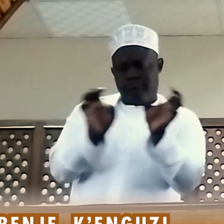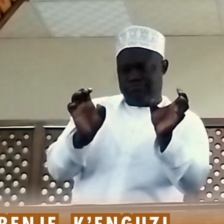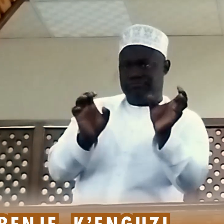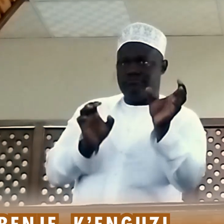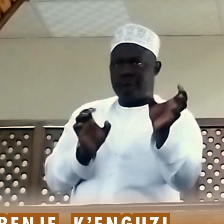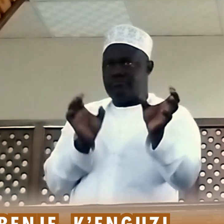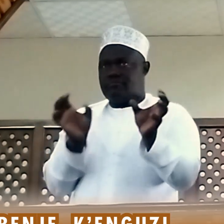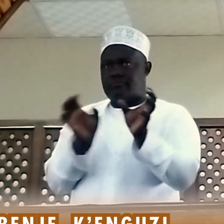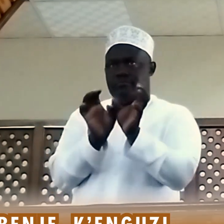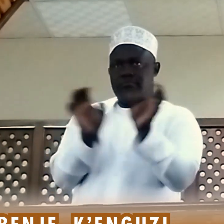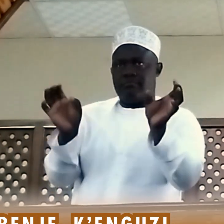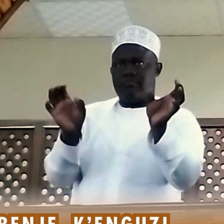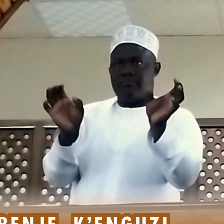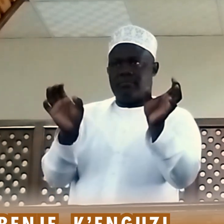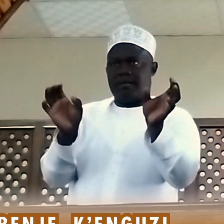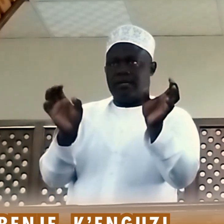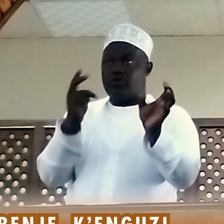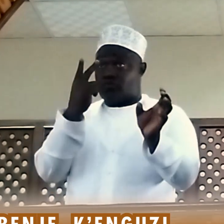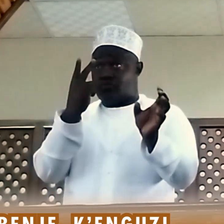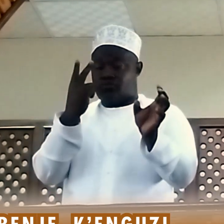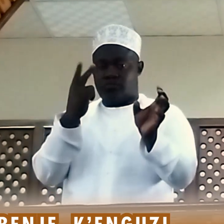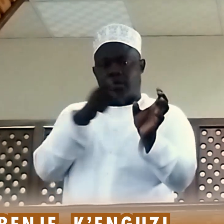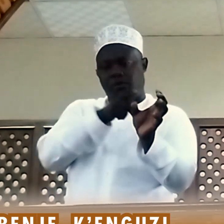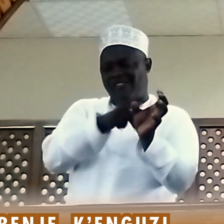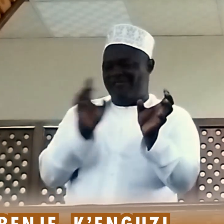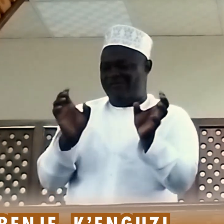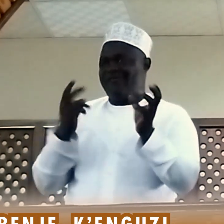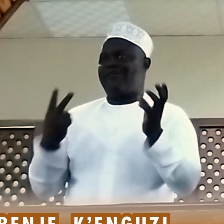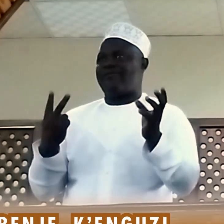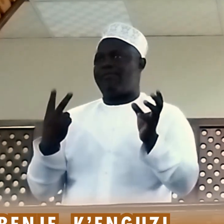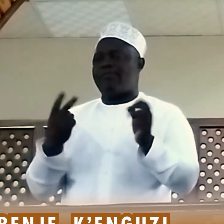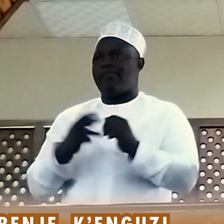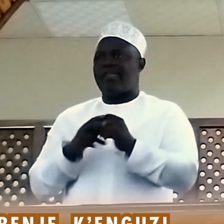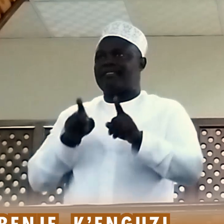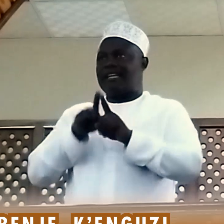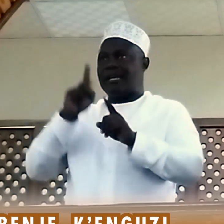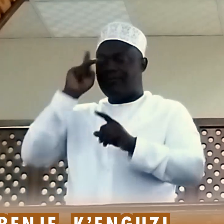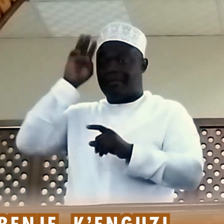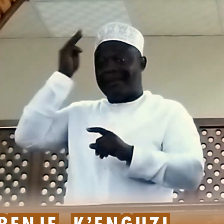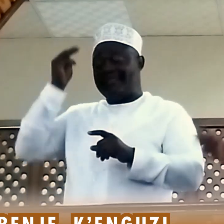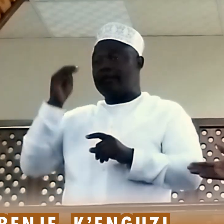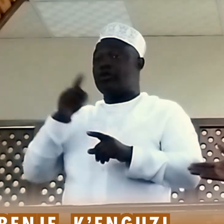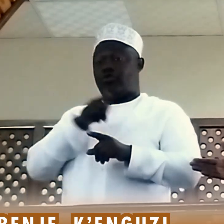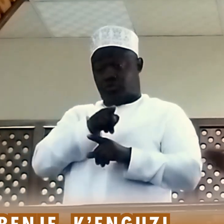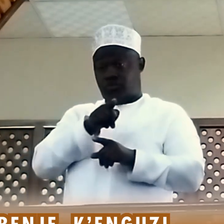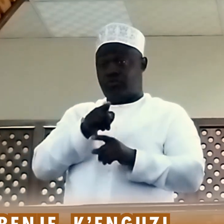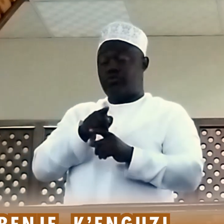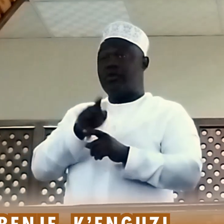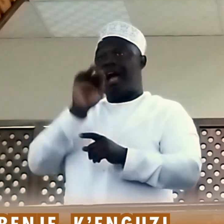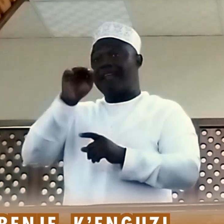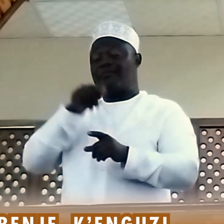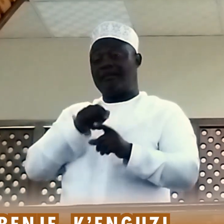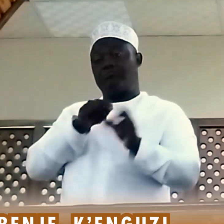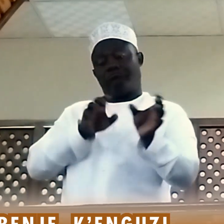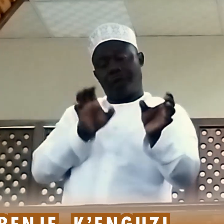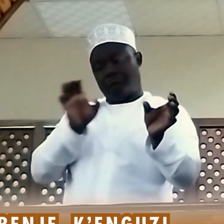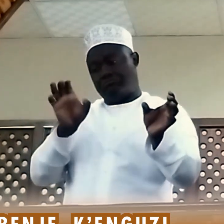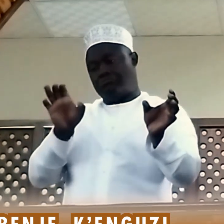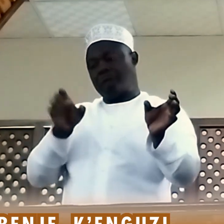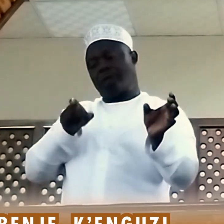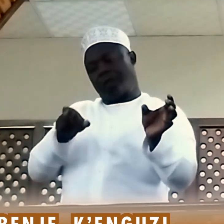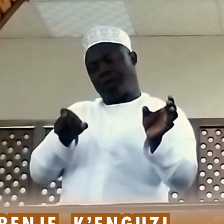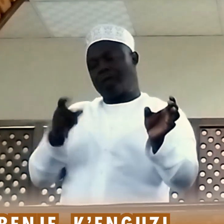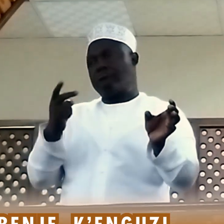hadha lakum wa hadha uhdiya li ya rasulullah eno ye zaka gye wantumye naye bino